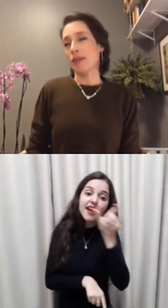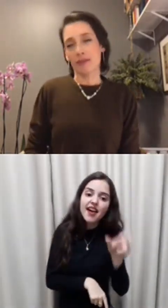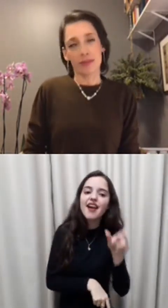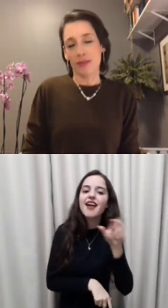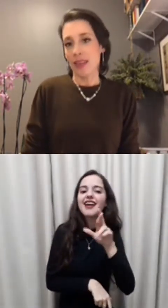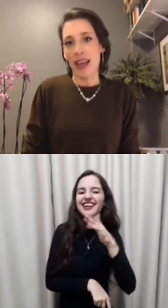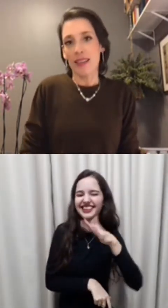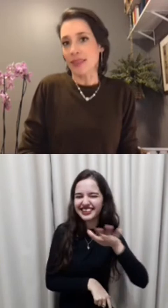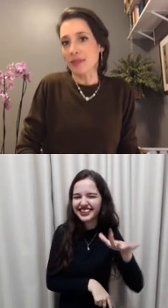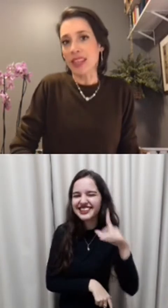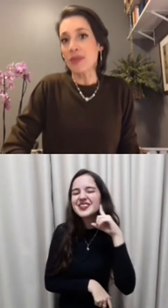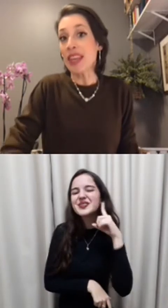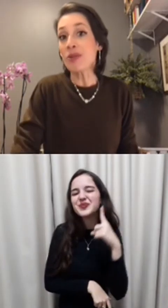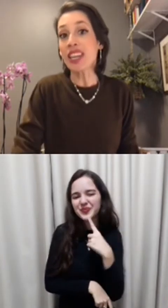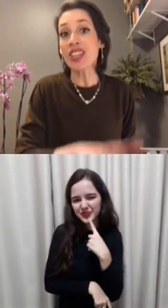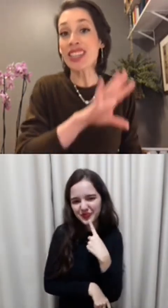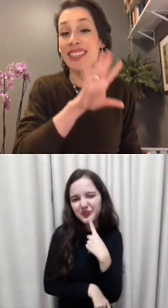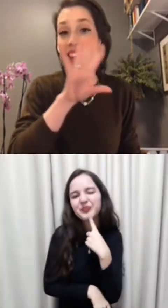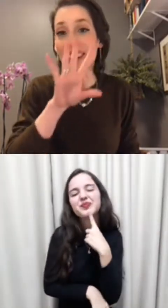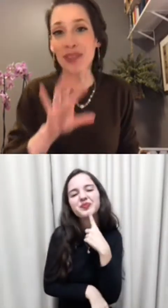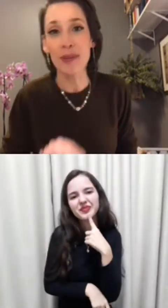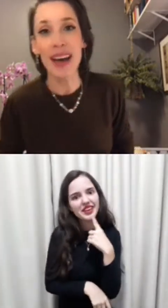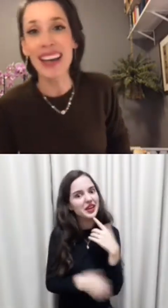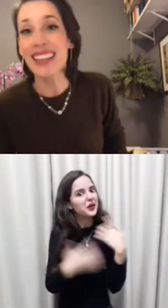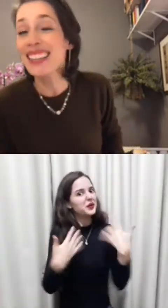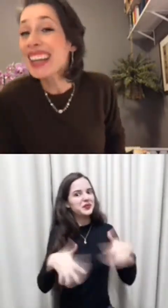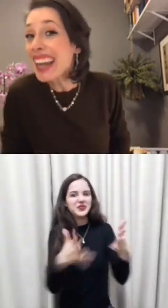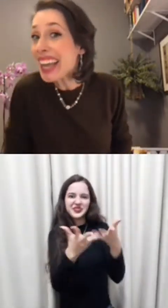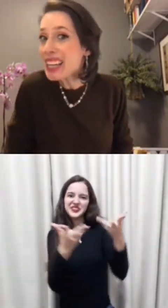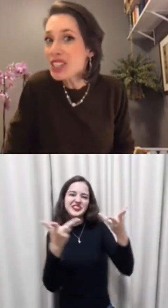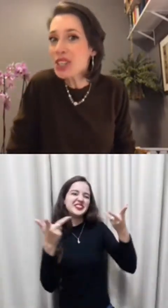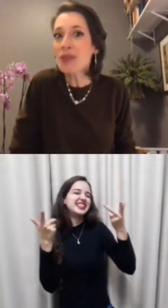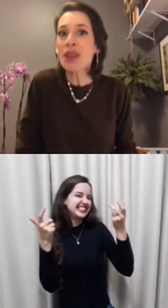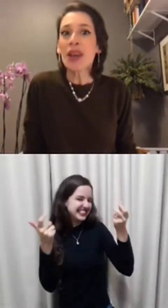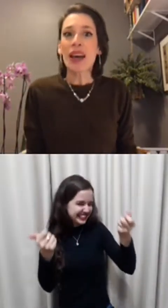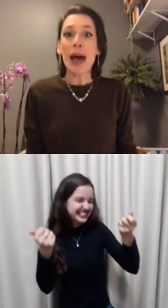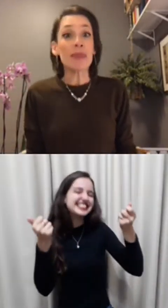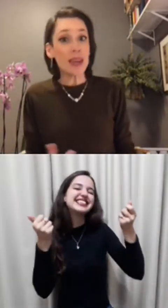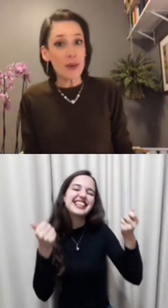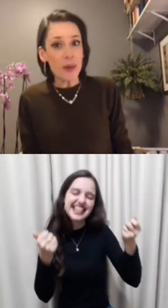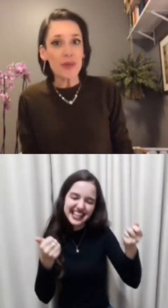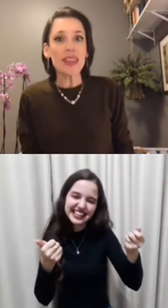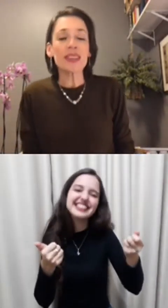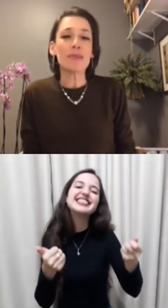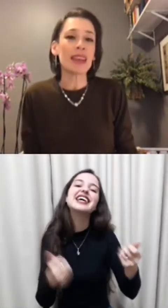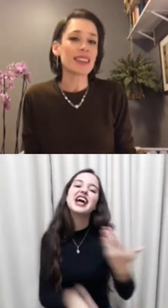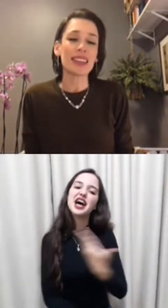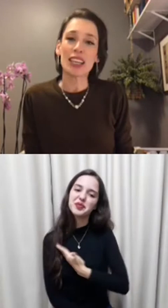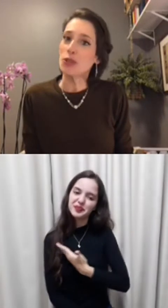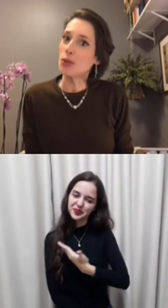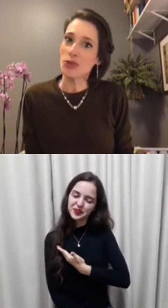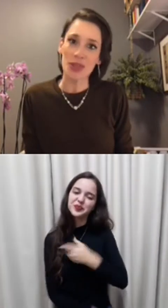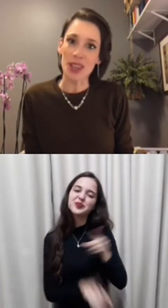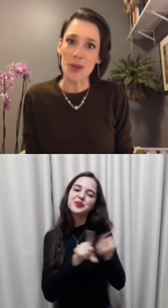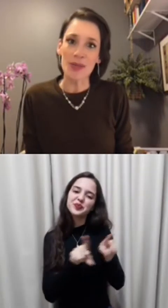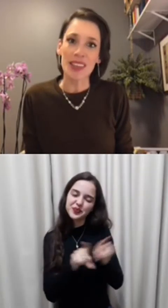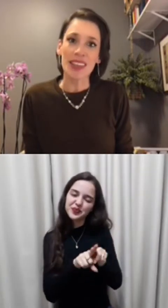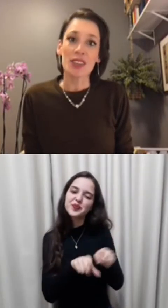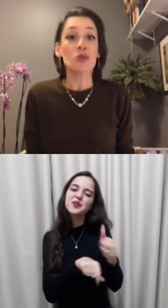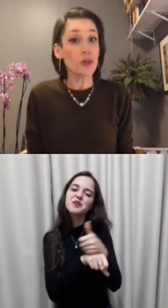também, né? Não tenho nem o que dizer do Rimar, excelente amigo e também excelente